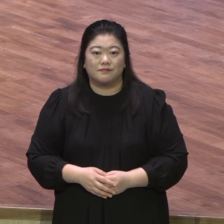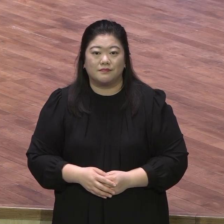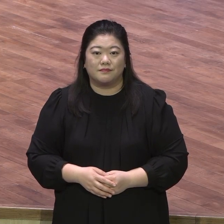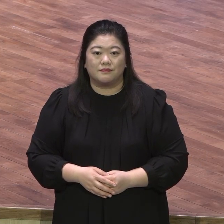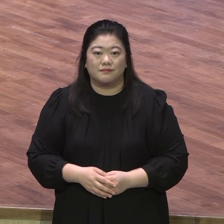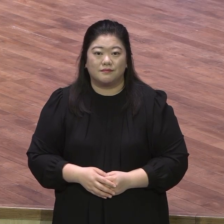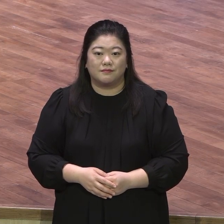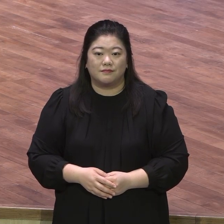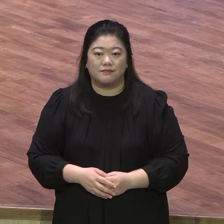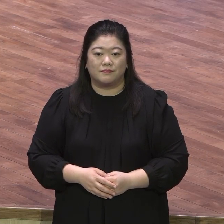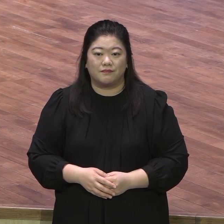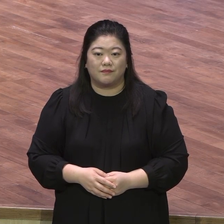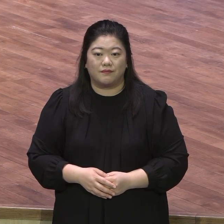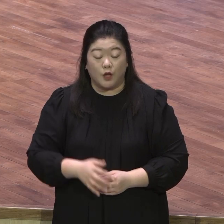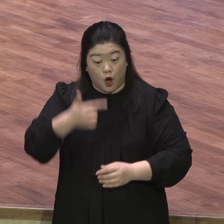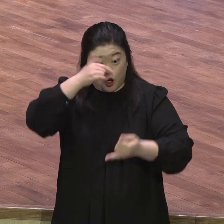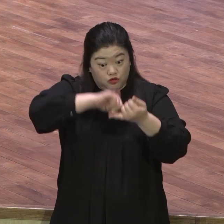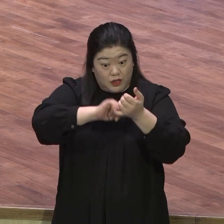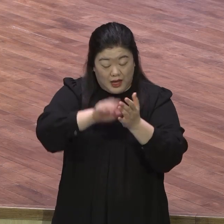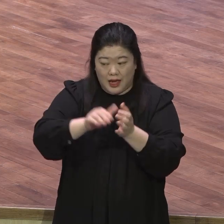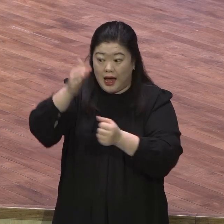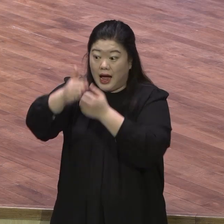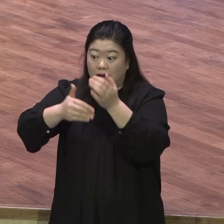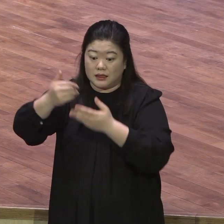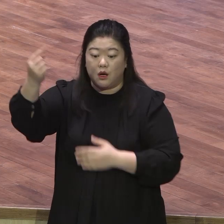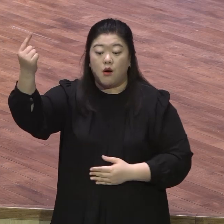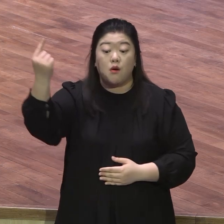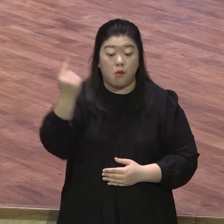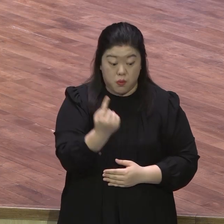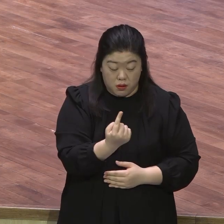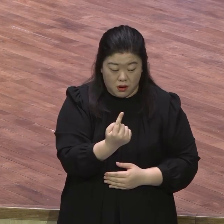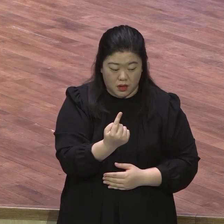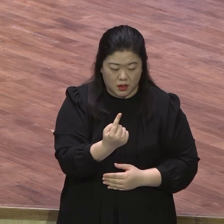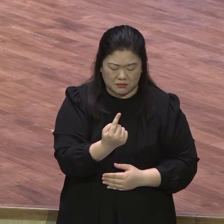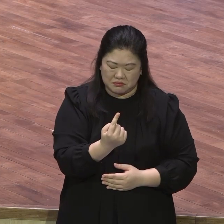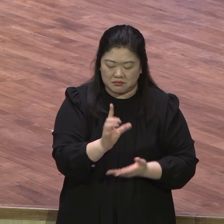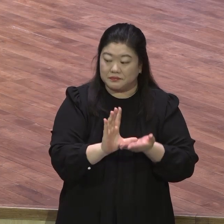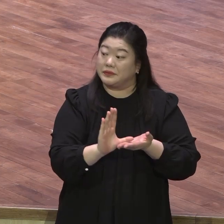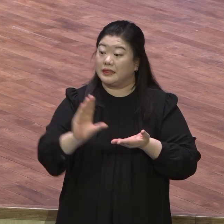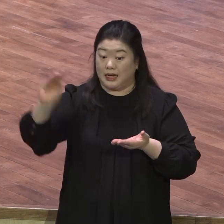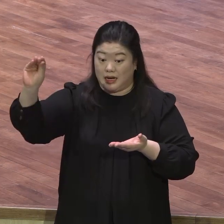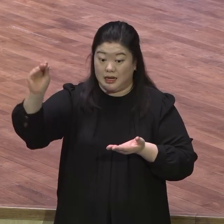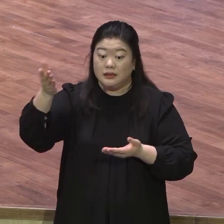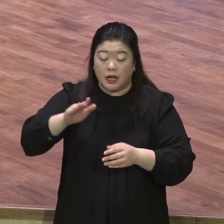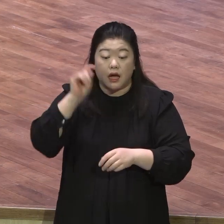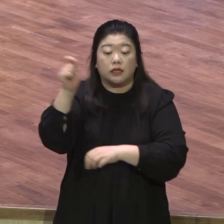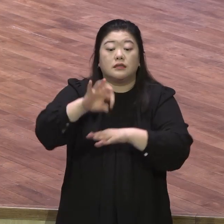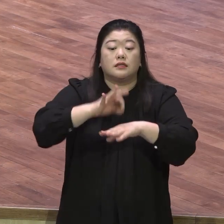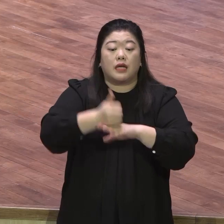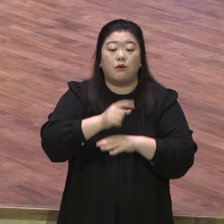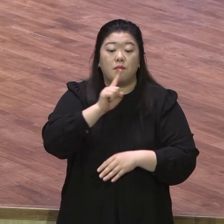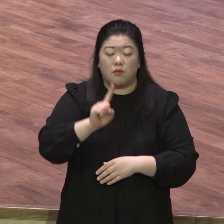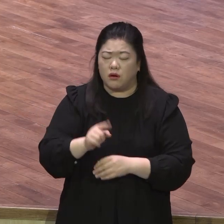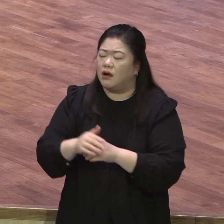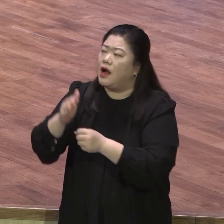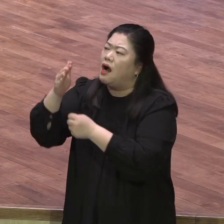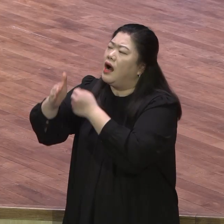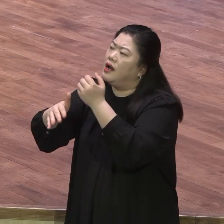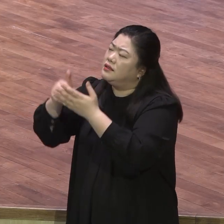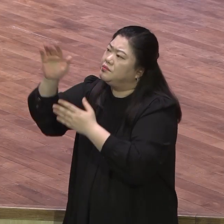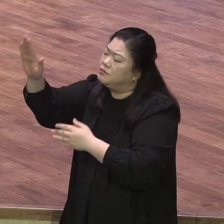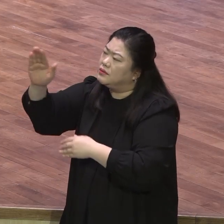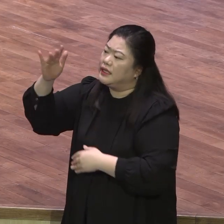영으로 오셨다 갔다 했는데 따위씨 뭐라고 고백했습니까? 내 안에서 주의 영을 거두지 마시고